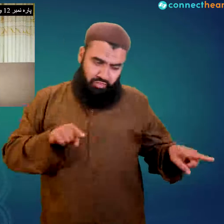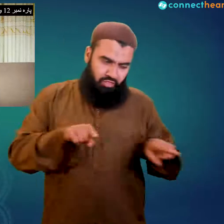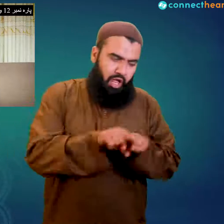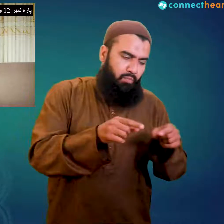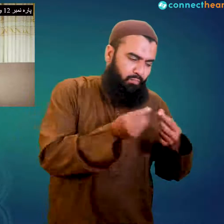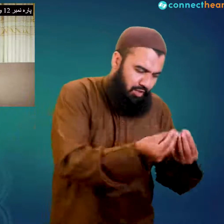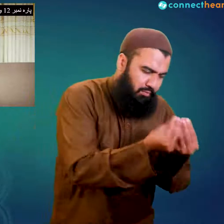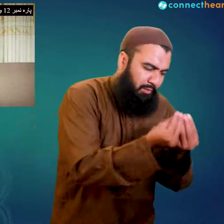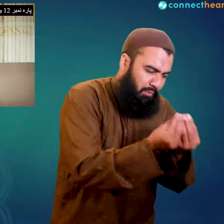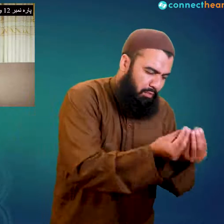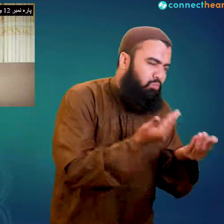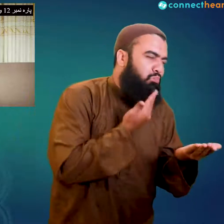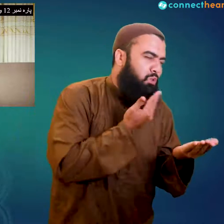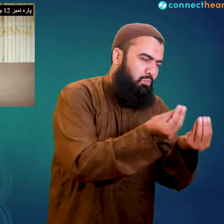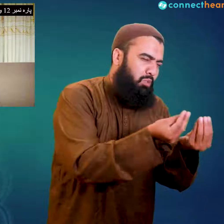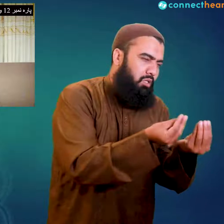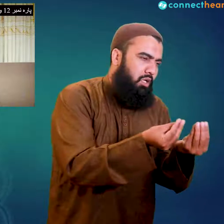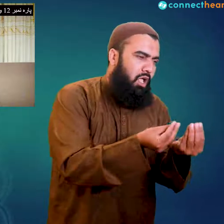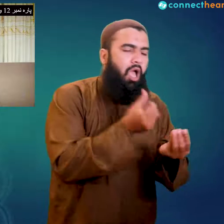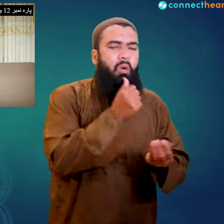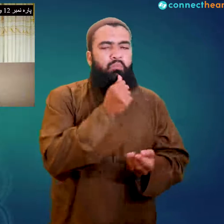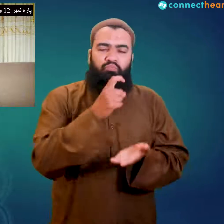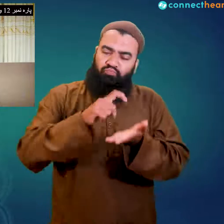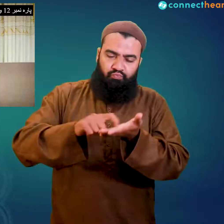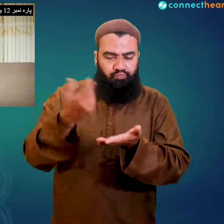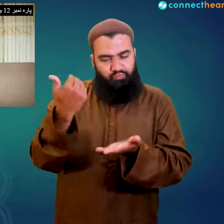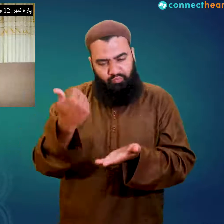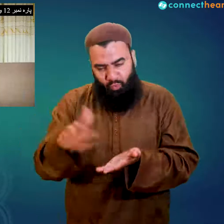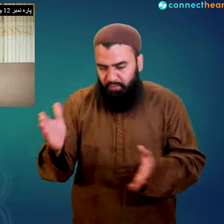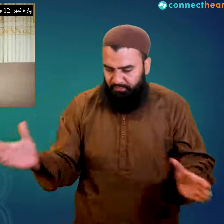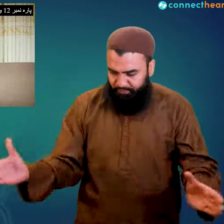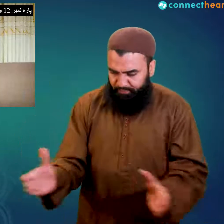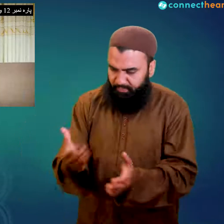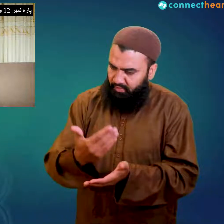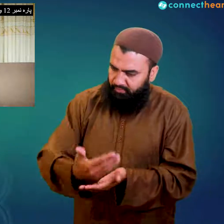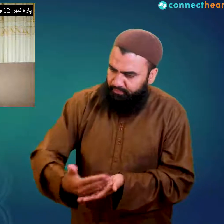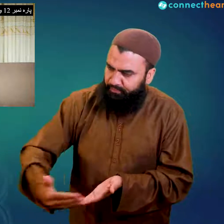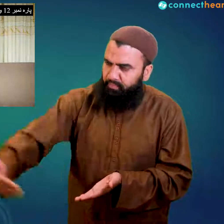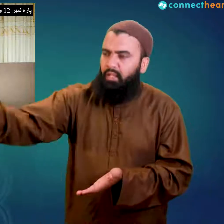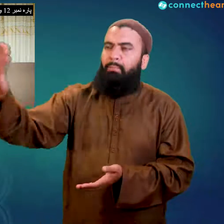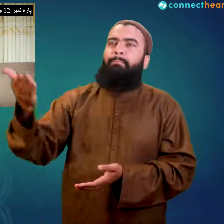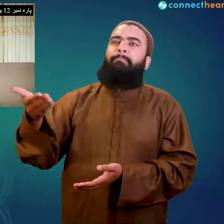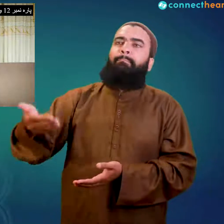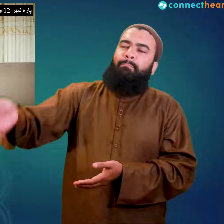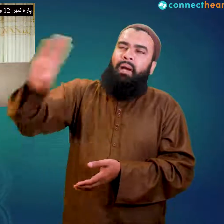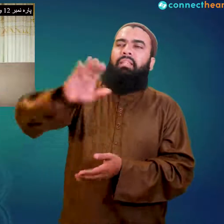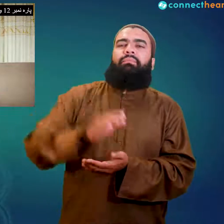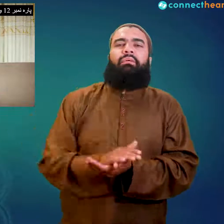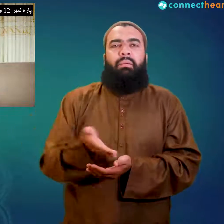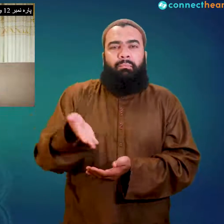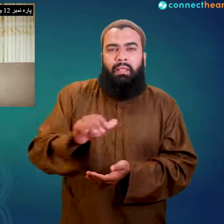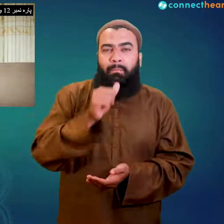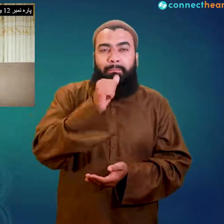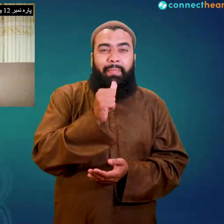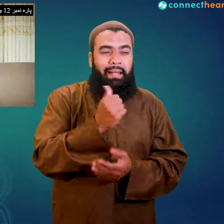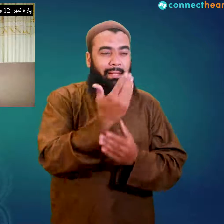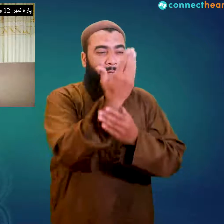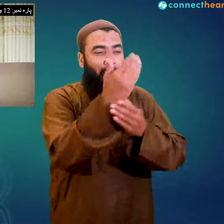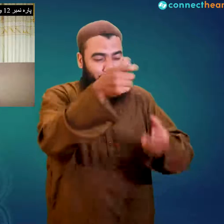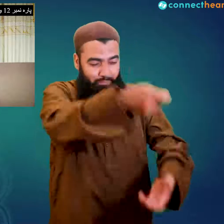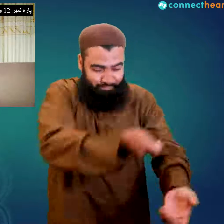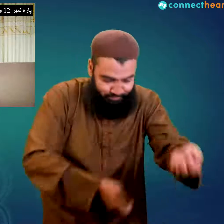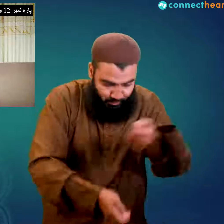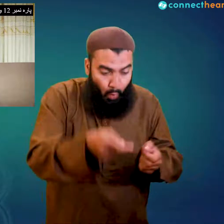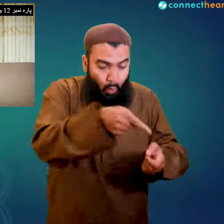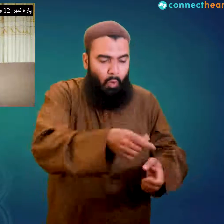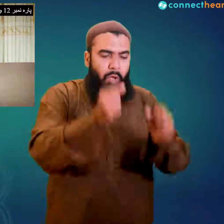انہوں نے یوسف علیہ السلام کو ایک کنویں کے اندر پھینک دیا۔ وہاں سے قافلے والوں نے انہیں وہاں سے نکال لیا اور مصر کے بازار